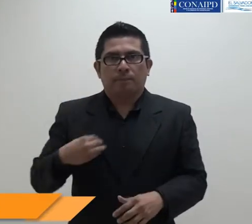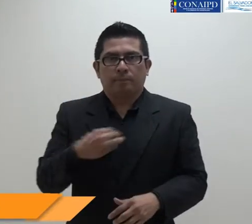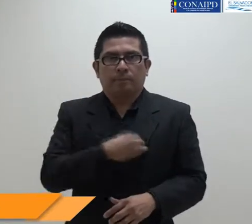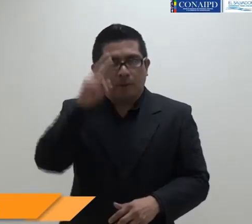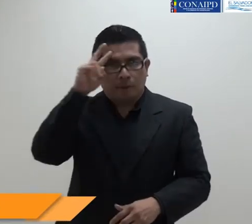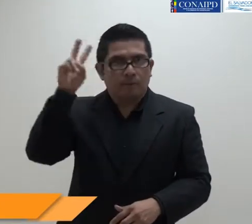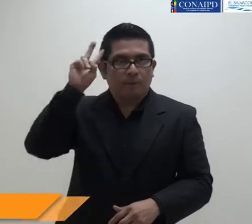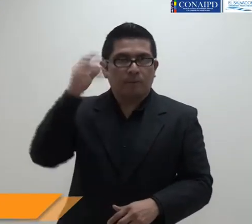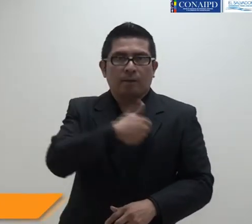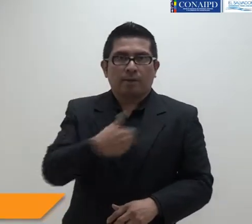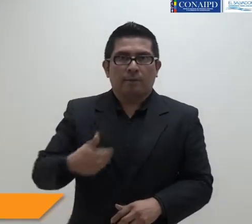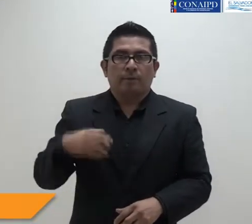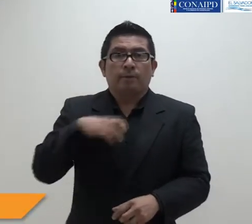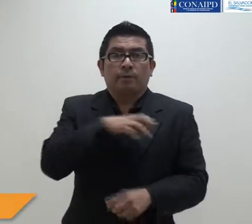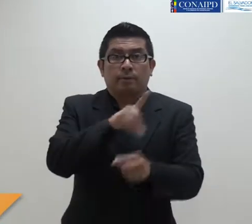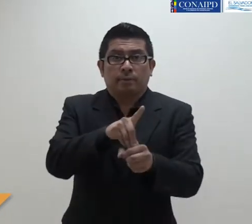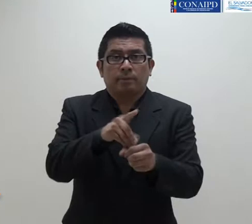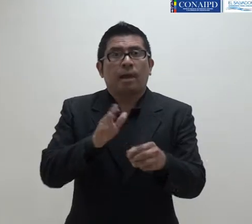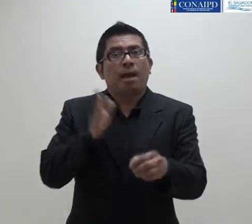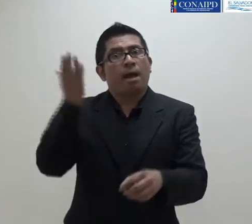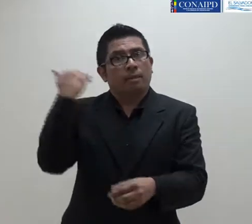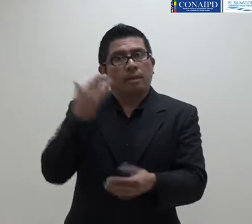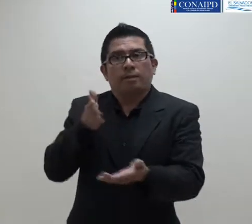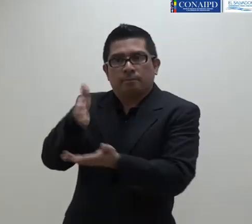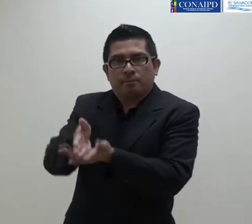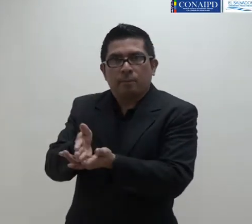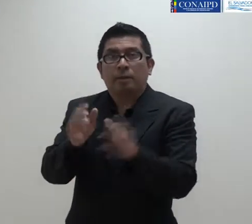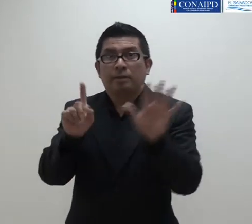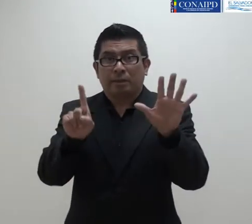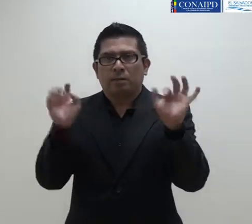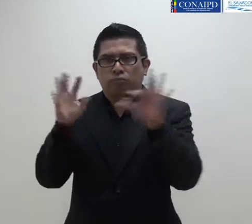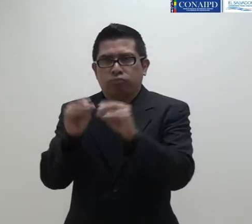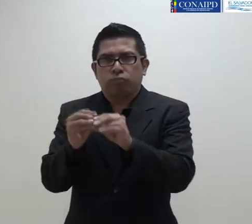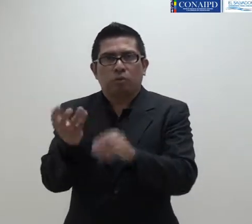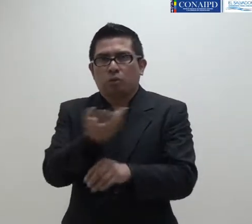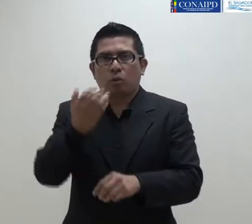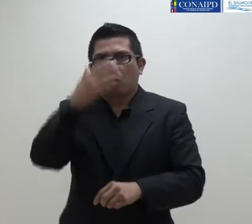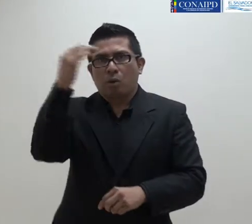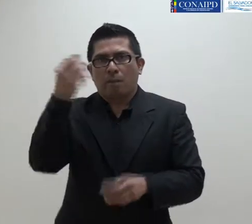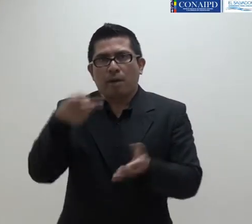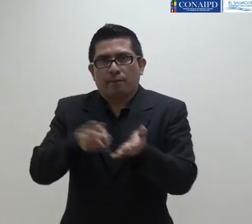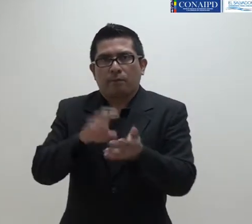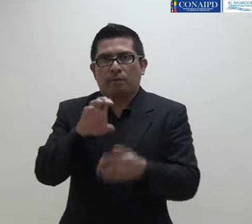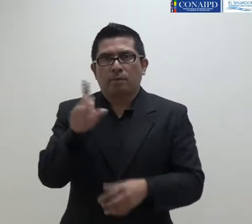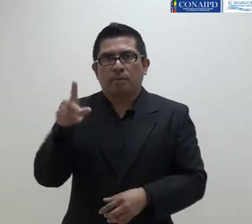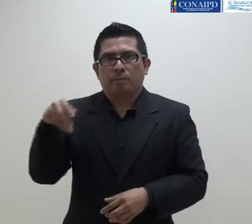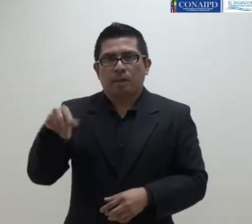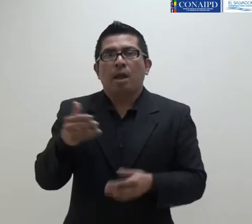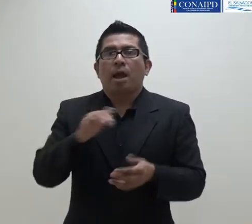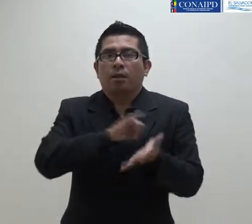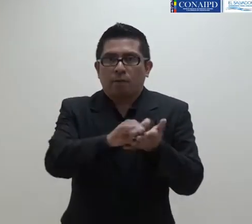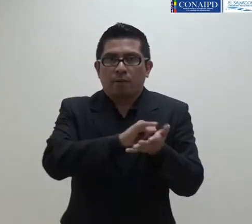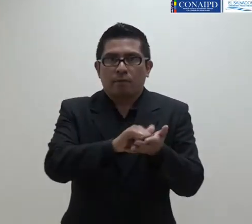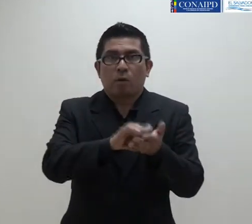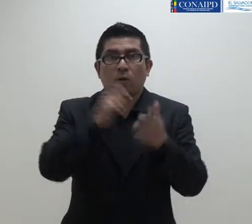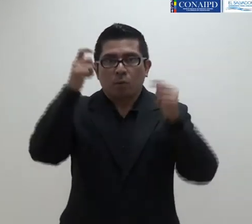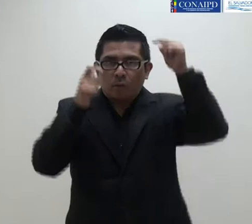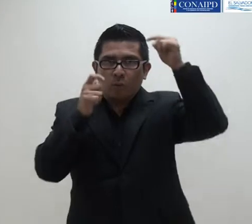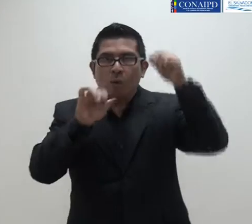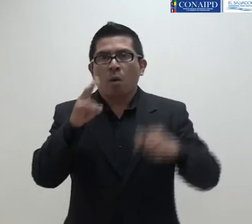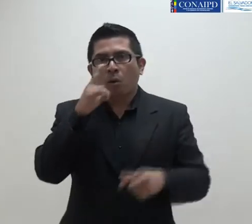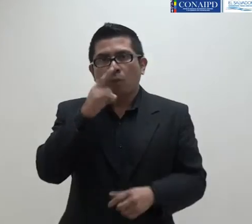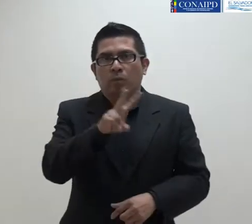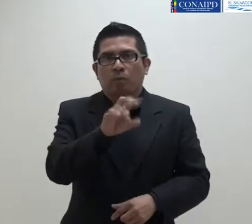Mengíbar, como presidenta del CONAIPD, participó en la sexta conferencia de Estados Parte, realizada en Naciones Unidas Nueva York en el mes de junio